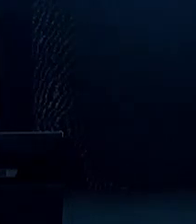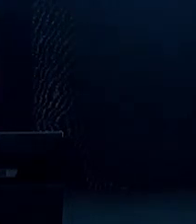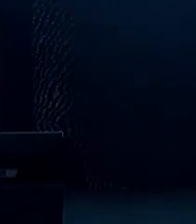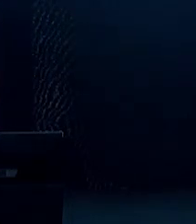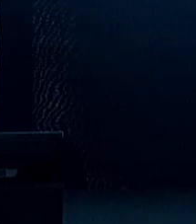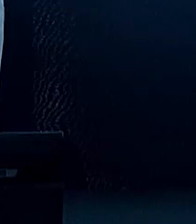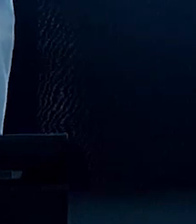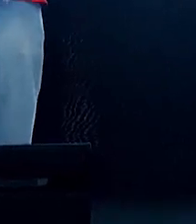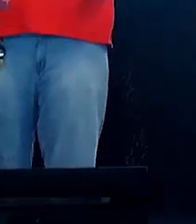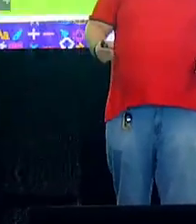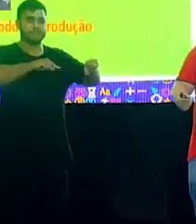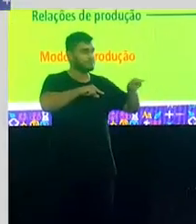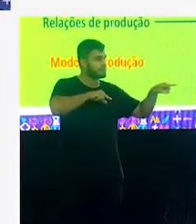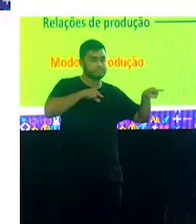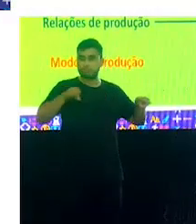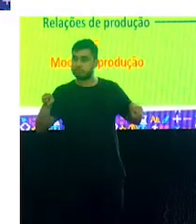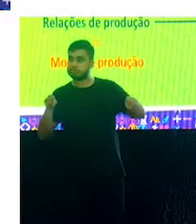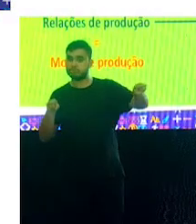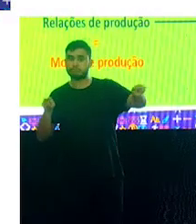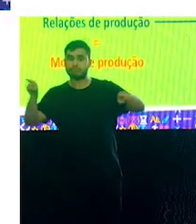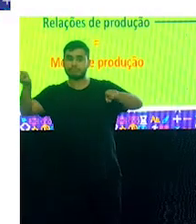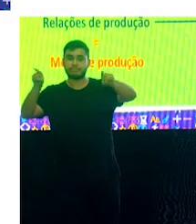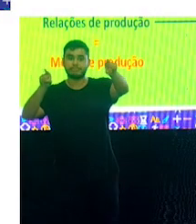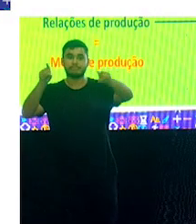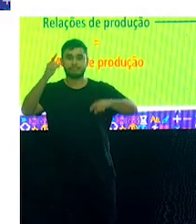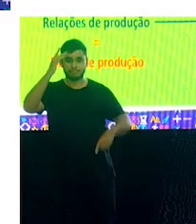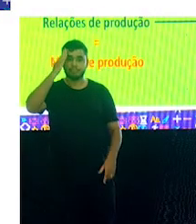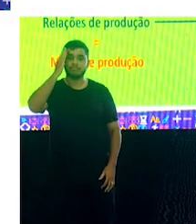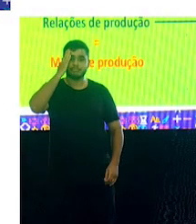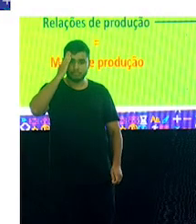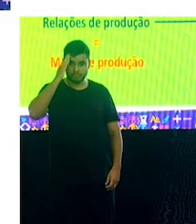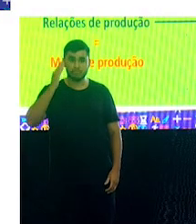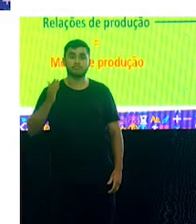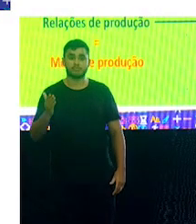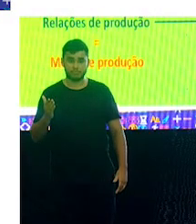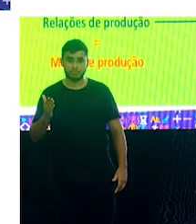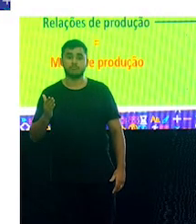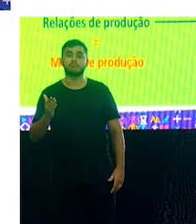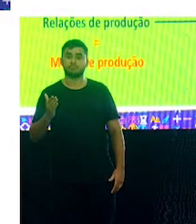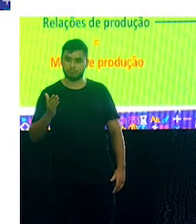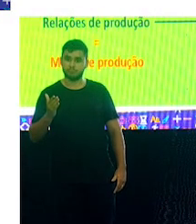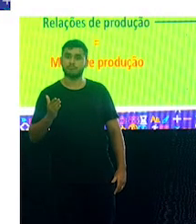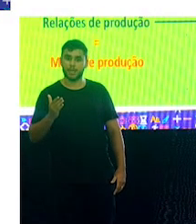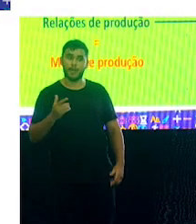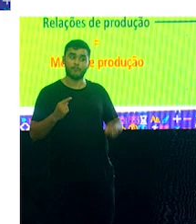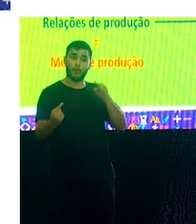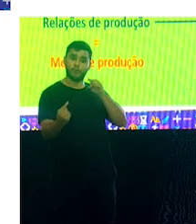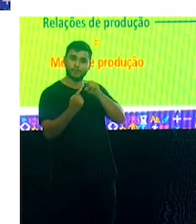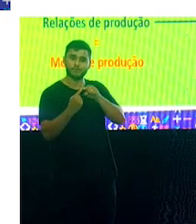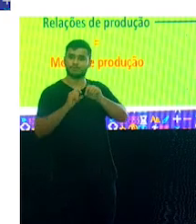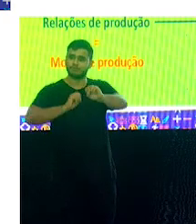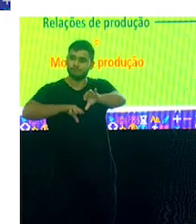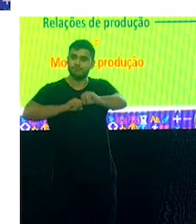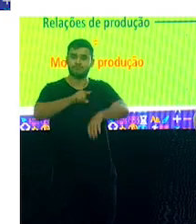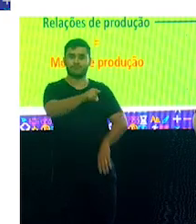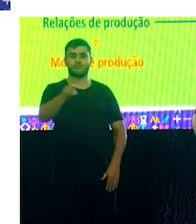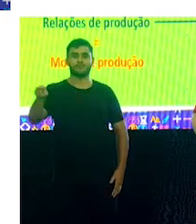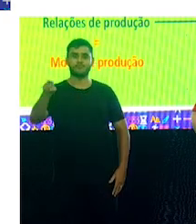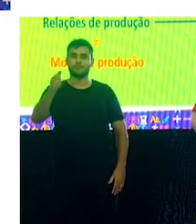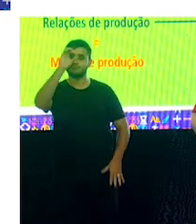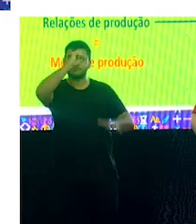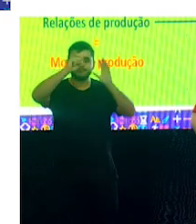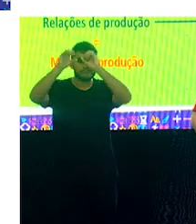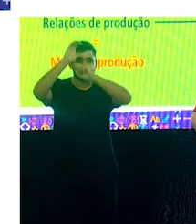Processo produtivo, as pessoas dependem umas das outras para obter os resultados pretendidos. Dessa forma, para produzir os